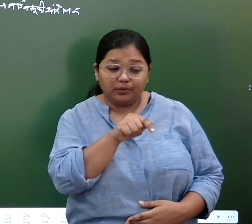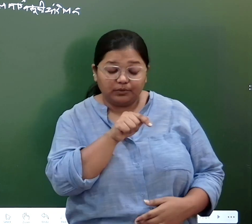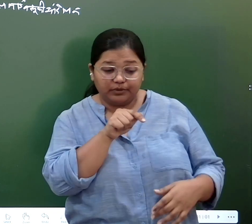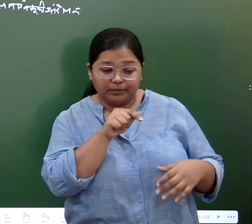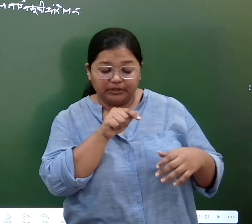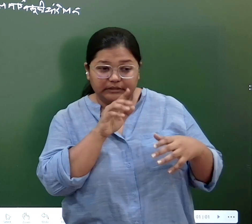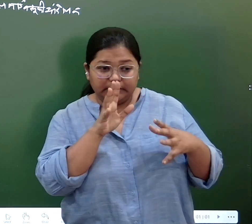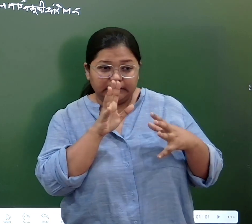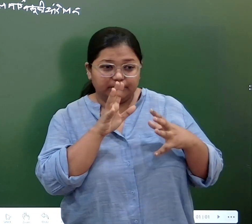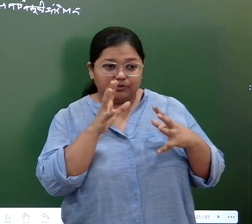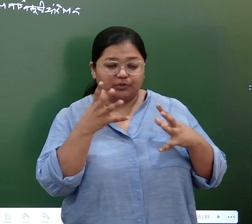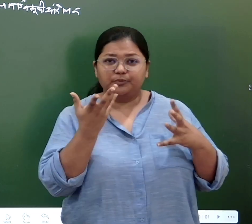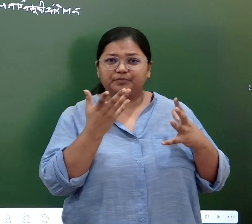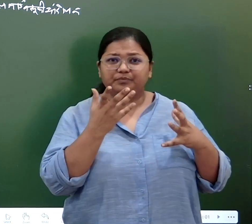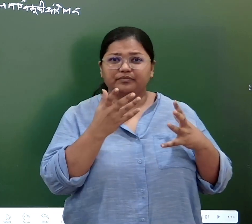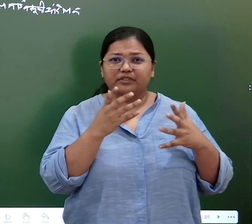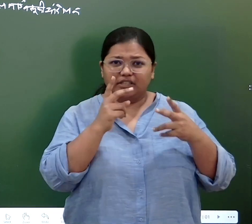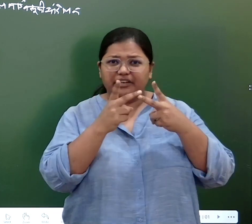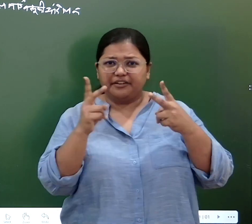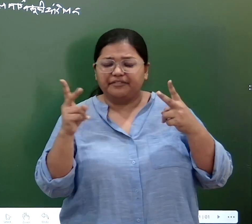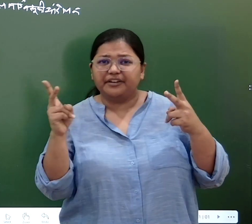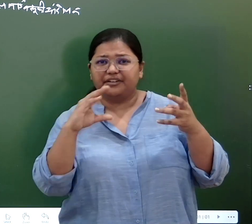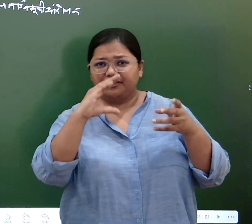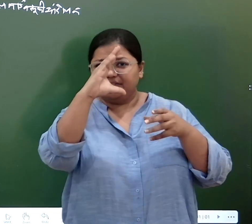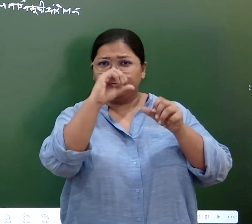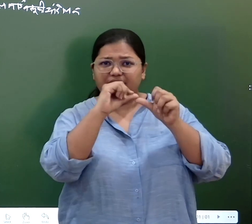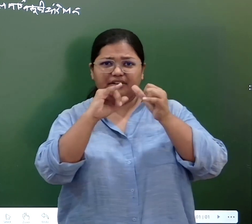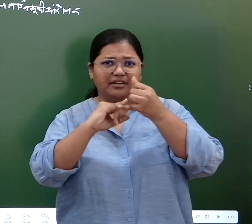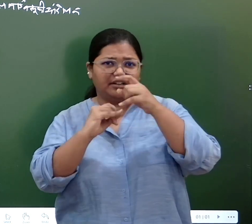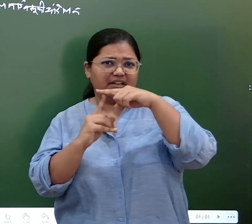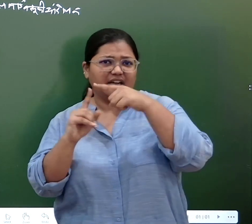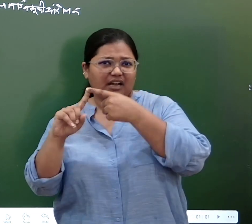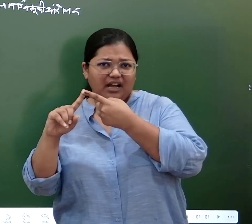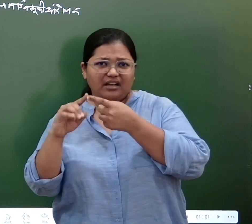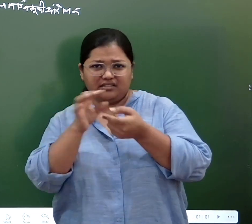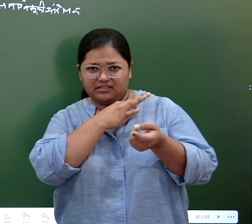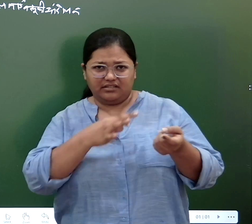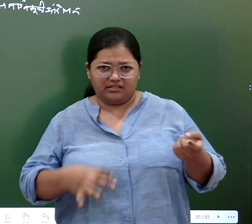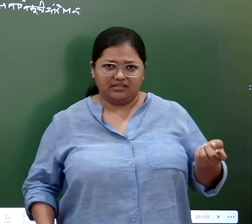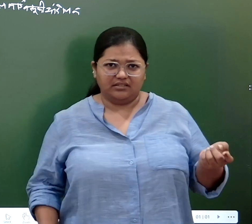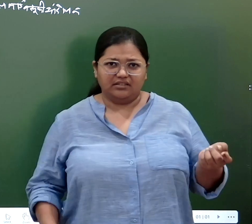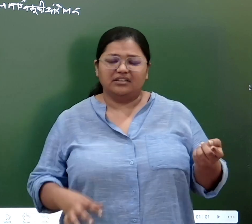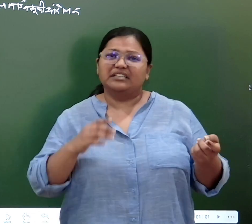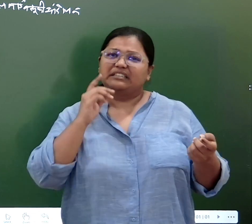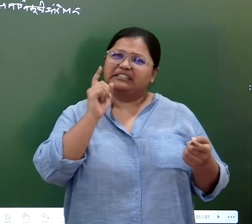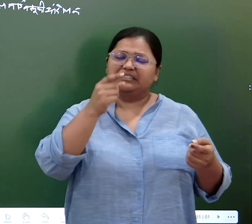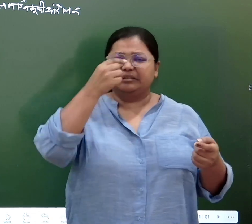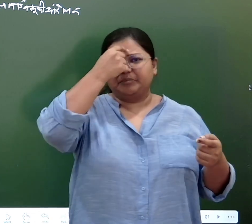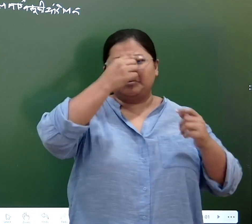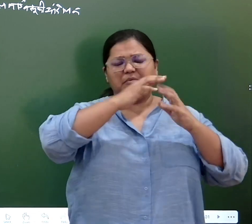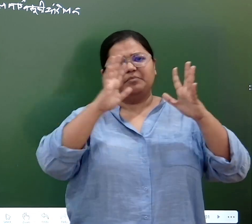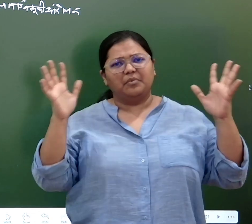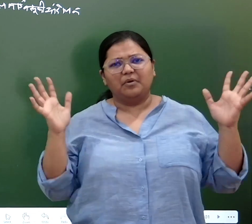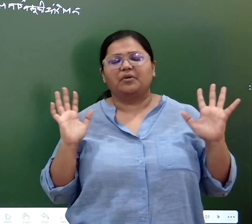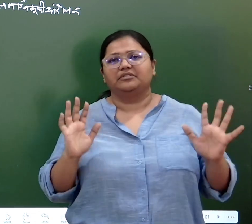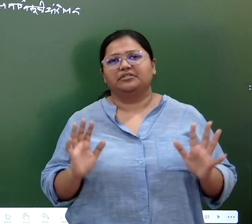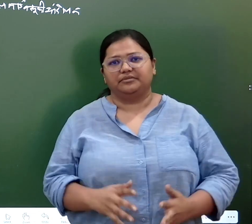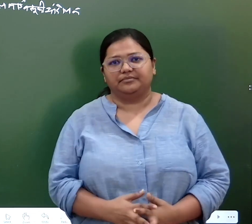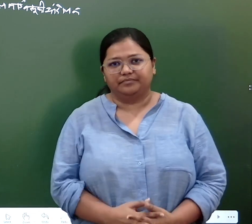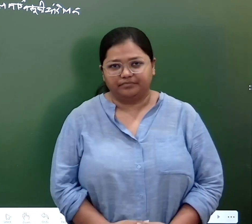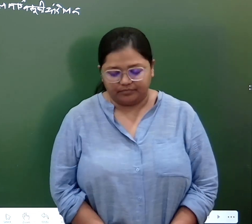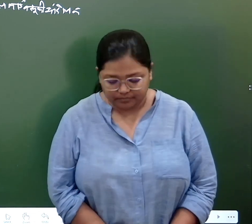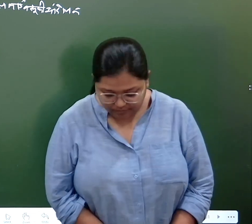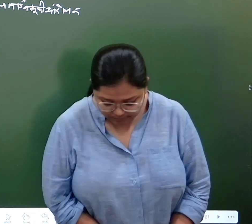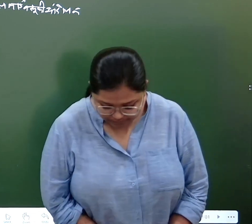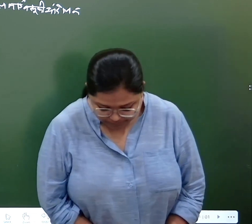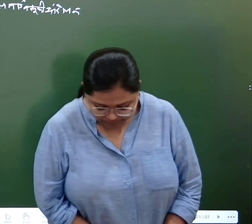प्रथा, सभी आप लोग इस चीज से आपको पता ही है ना, क्या होता था जाति प्रथा। ठीक, तो जो दूसरा सिद्धांत जो जोड़ा